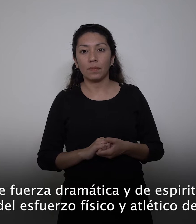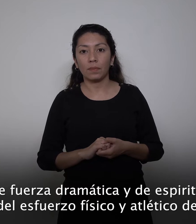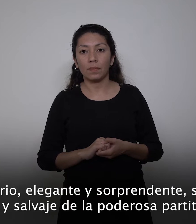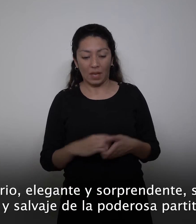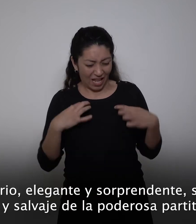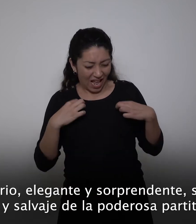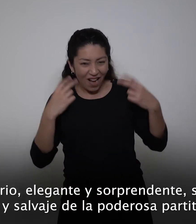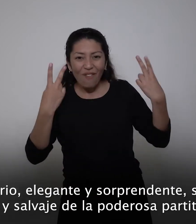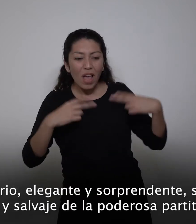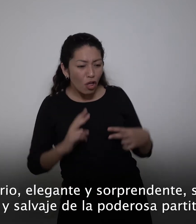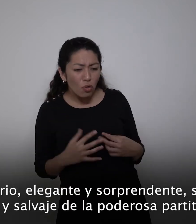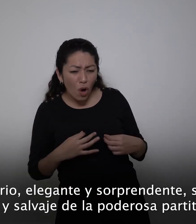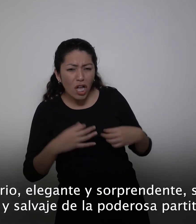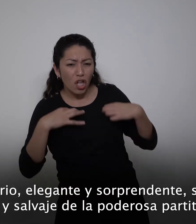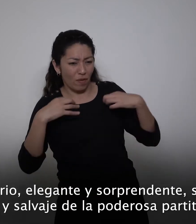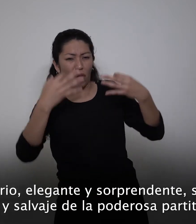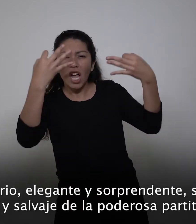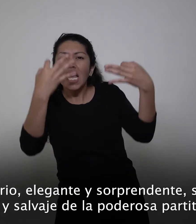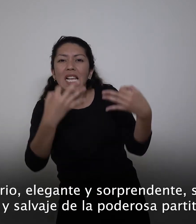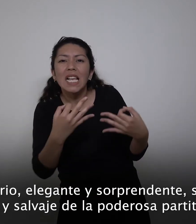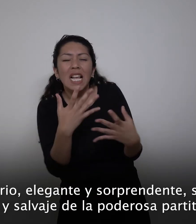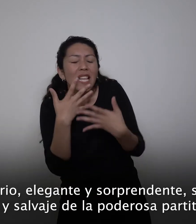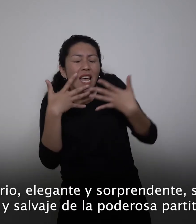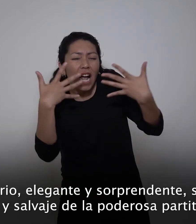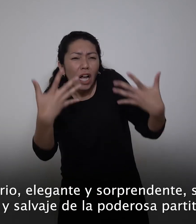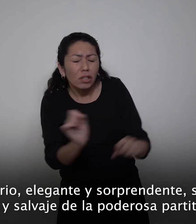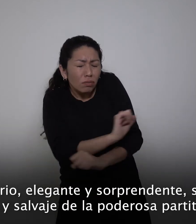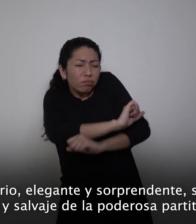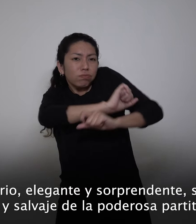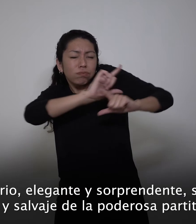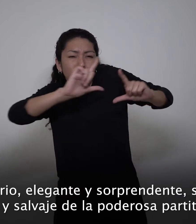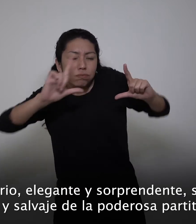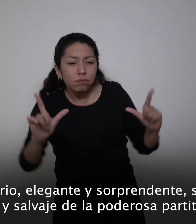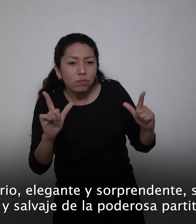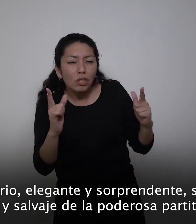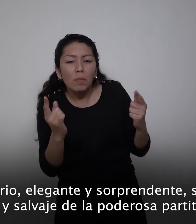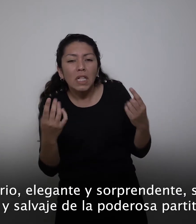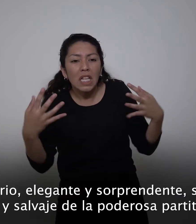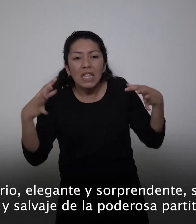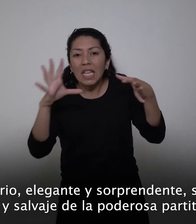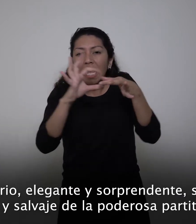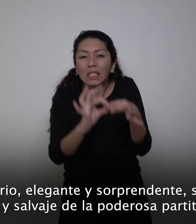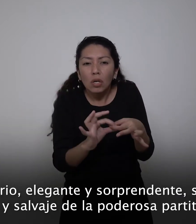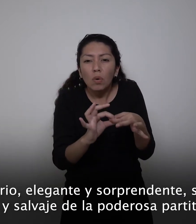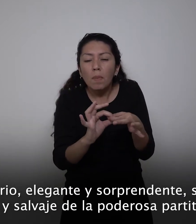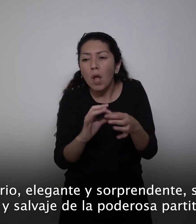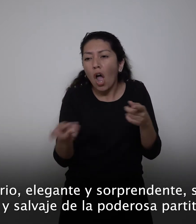el vestuario elegante y sorprendente se funde con lo primitivo y salvaje